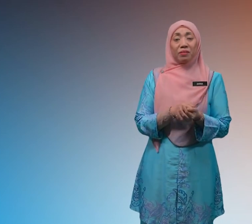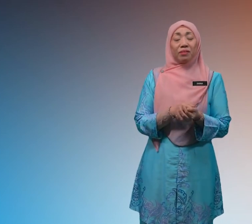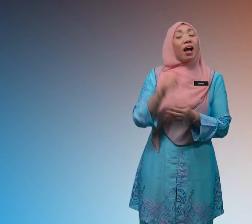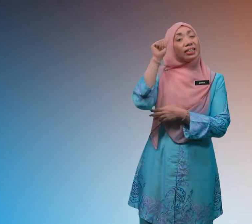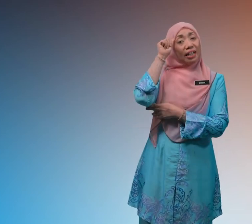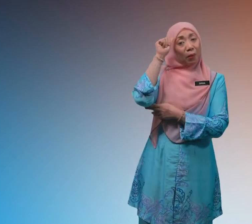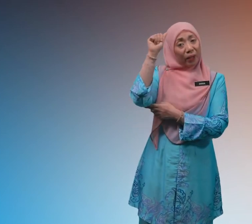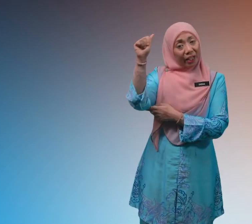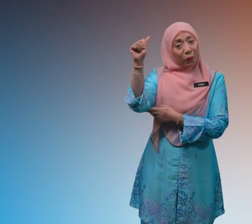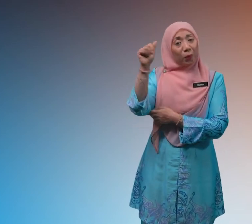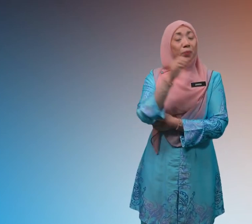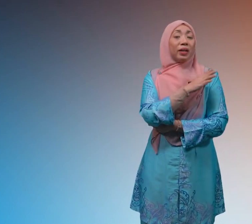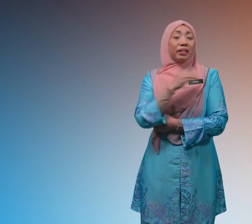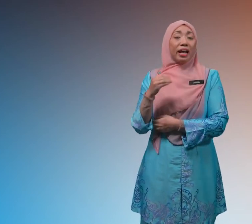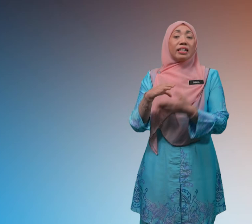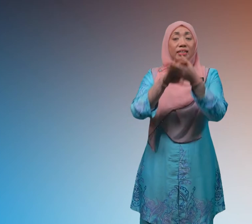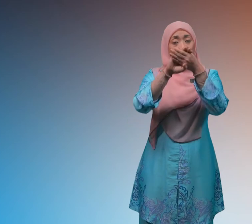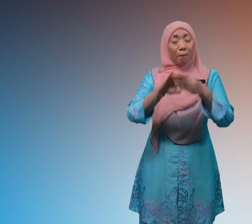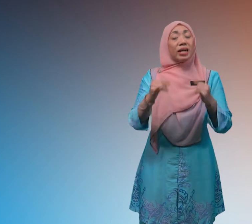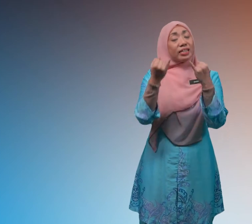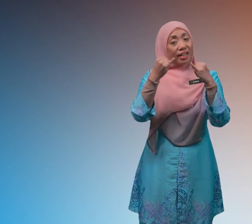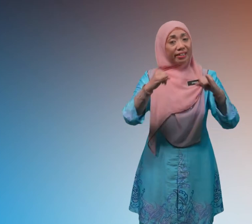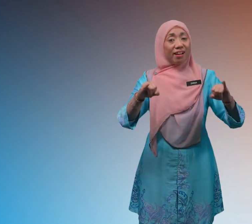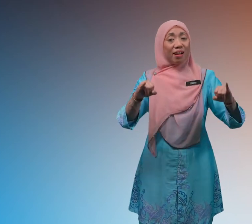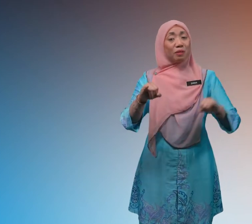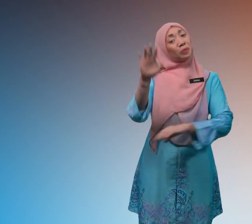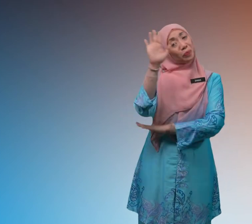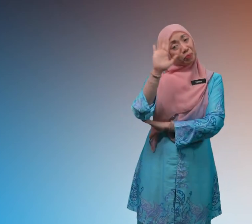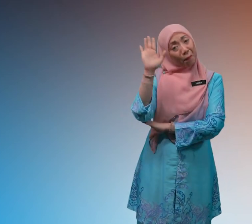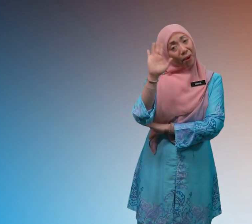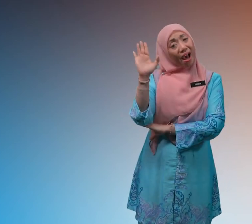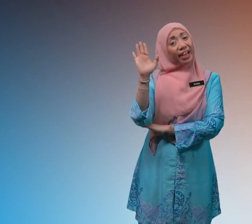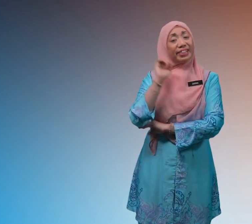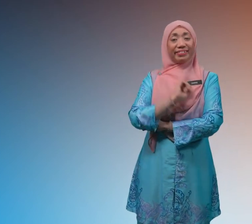Assalamualaikum dan selamat sejahtera. Bye!